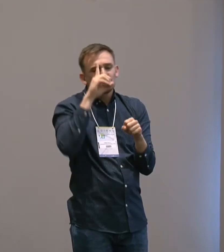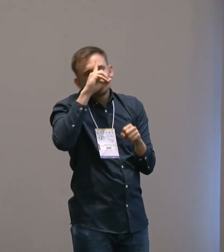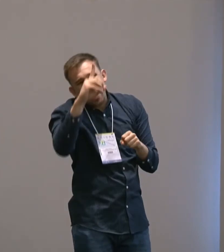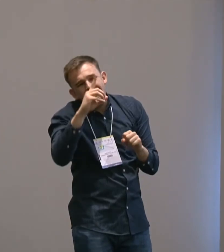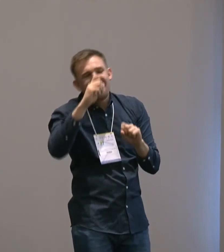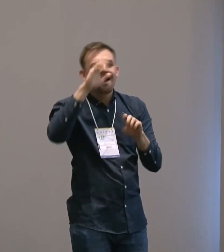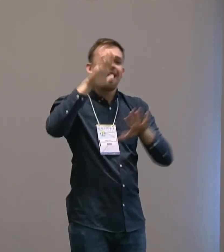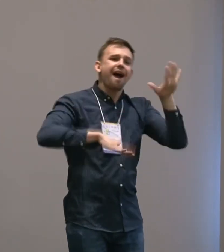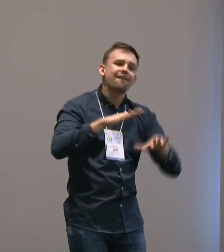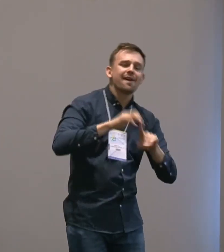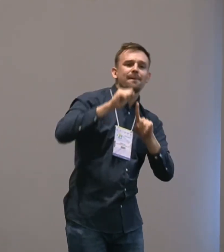a data